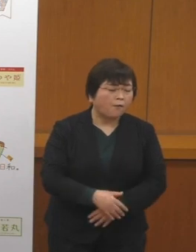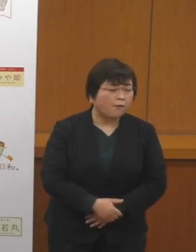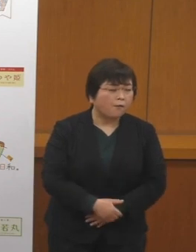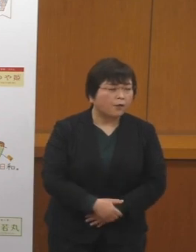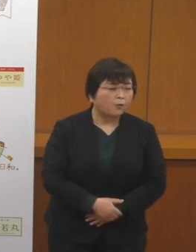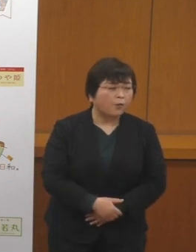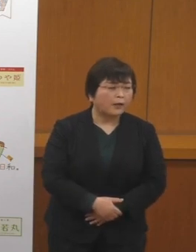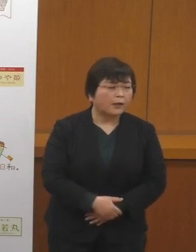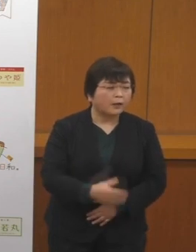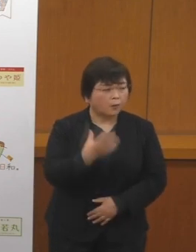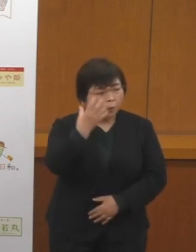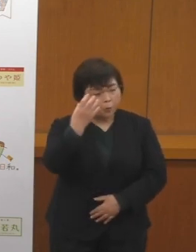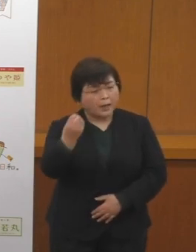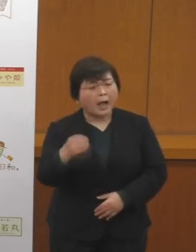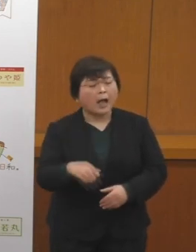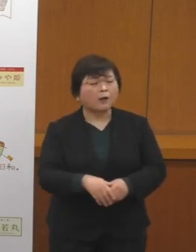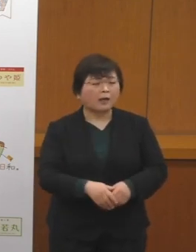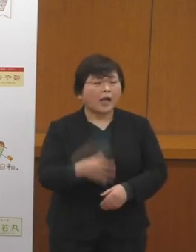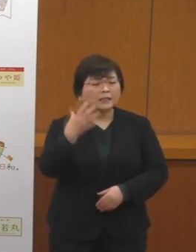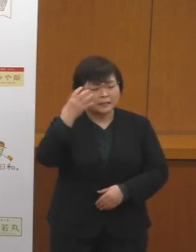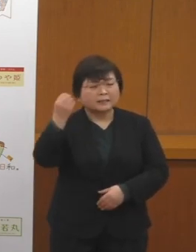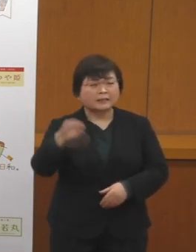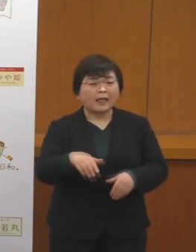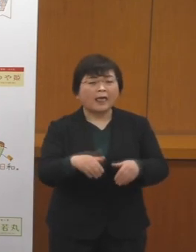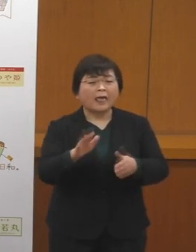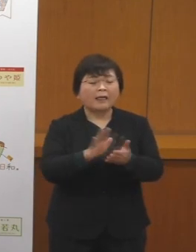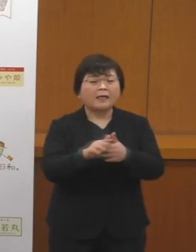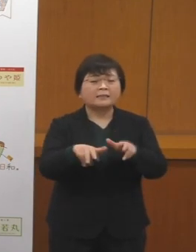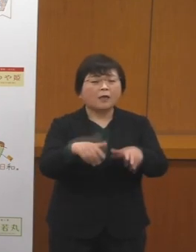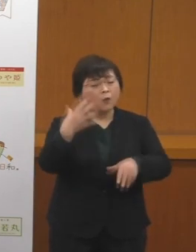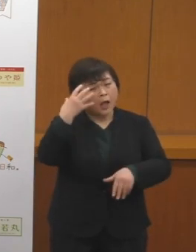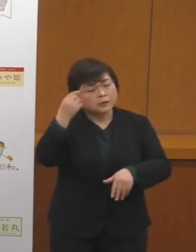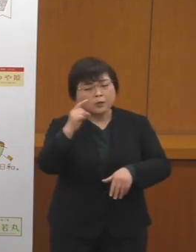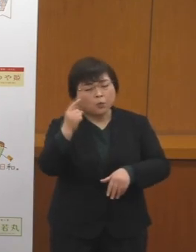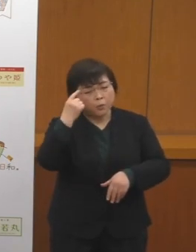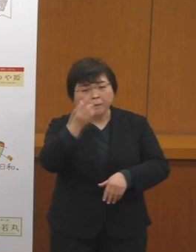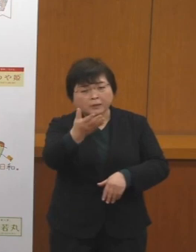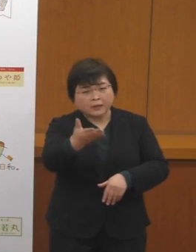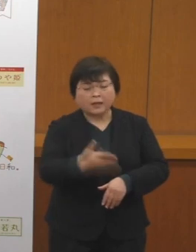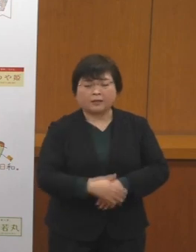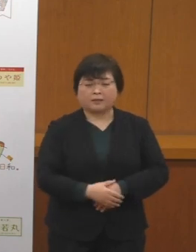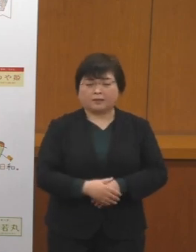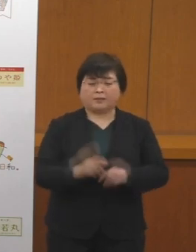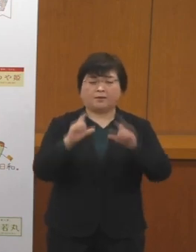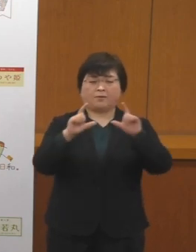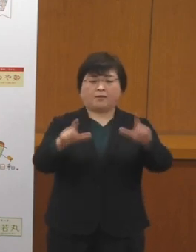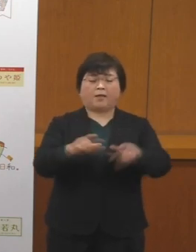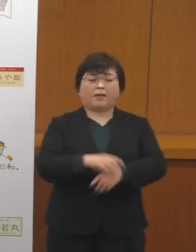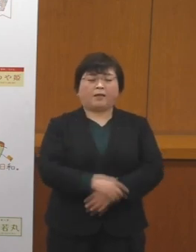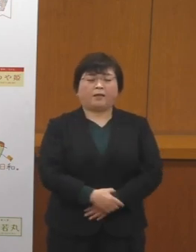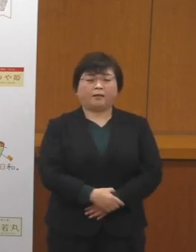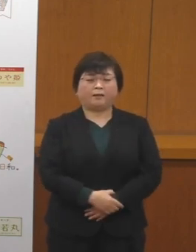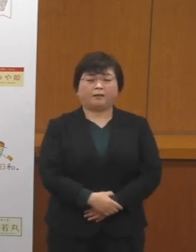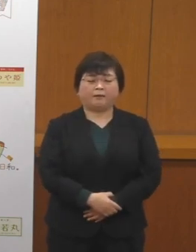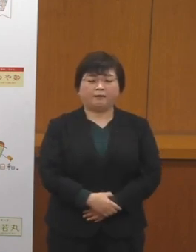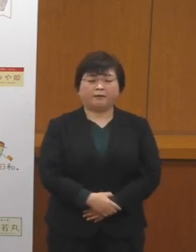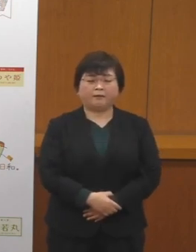ますか県民の県政への関心ですかそうですねあの